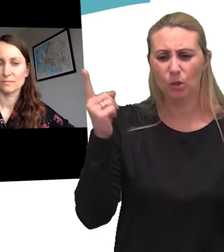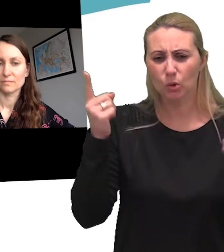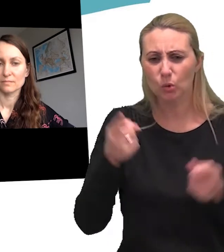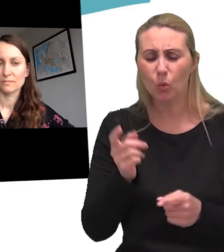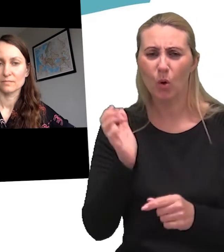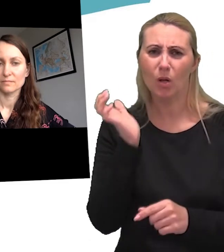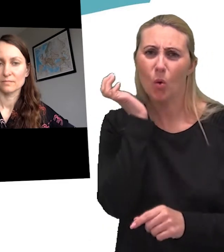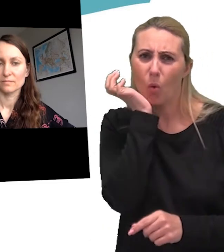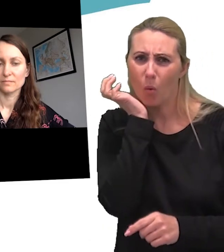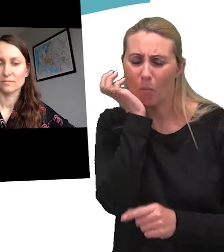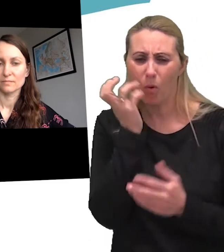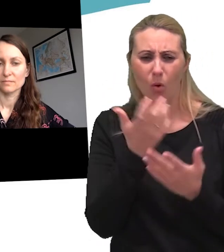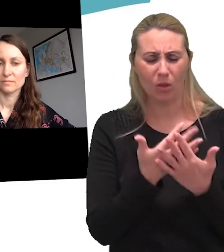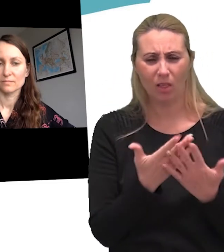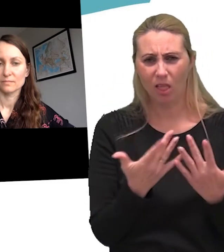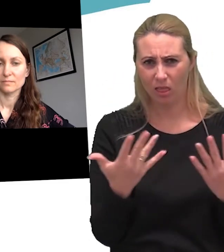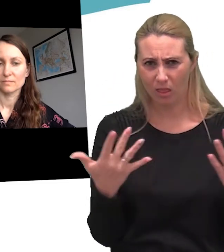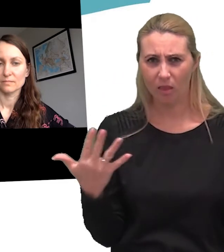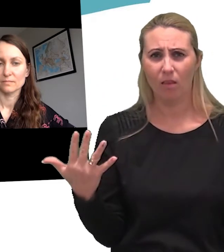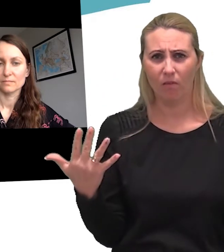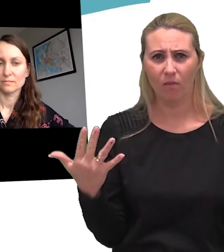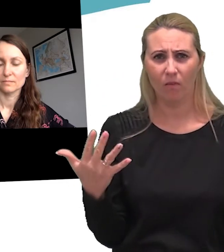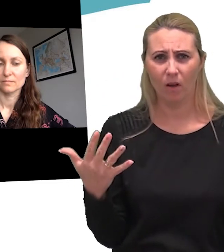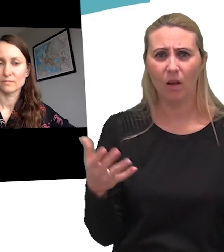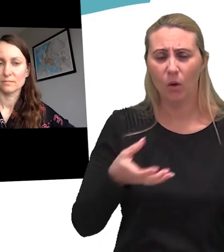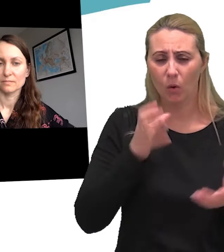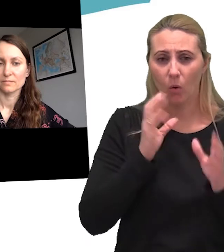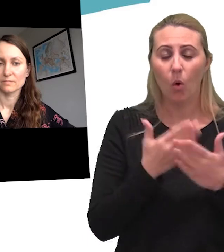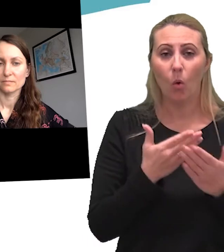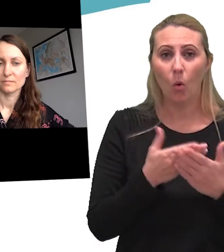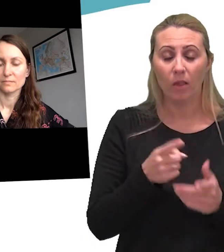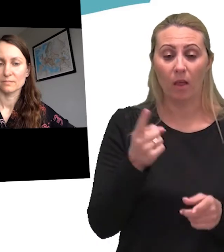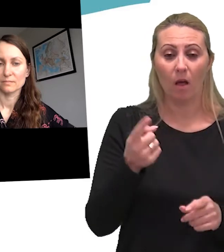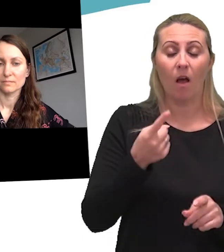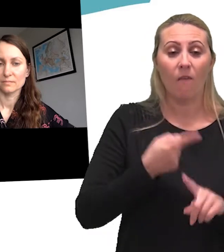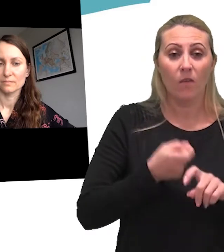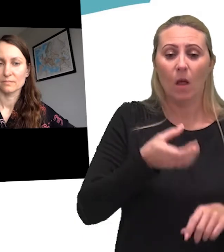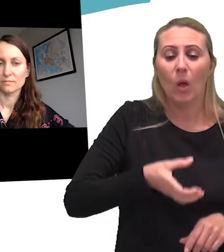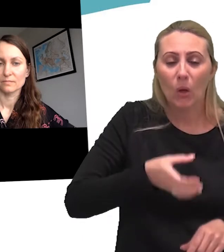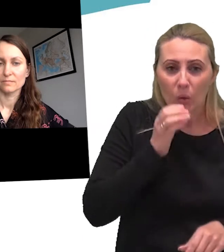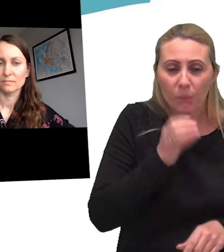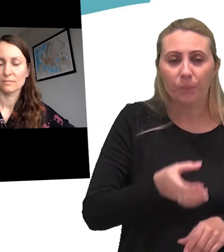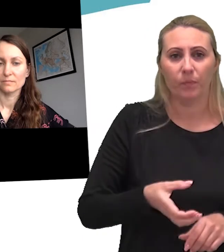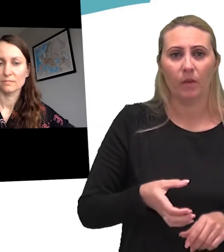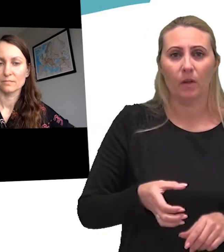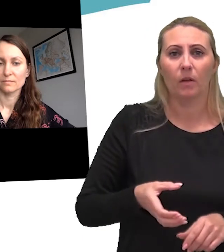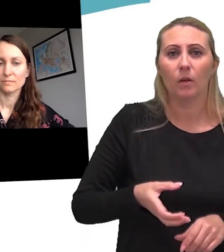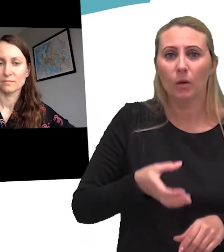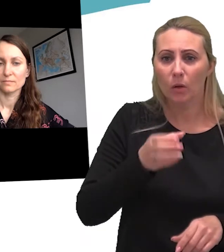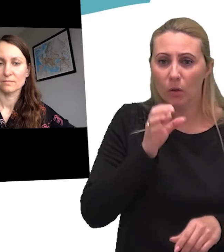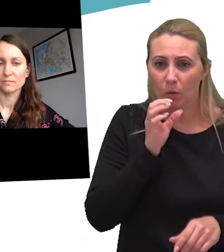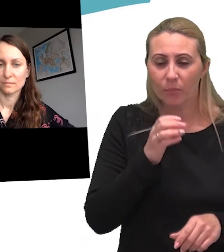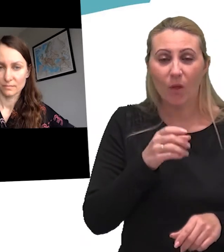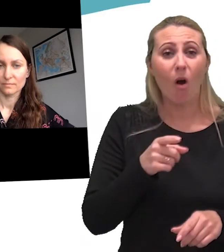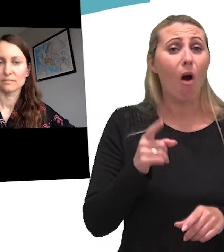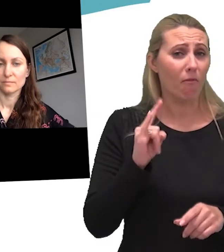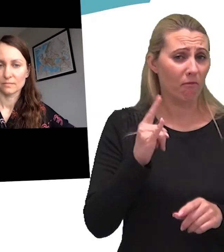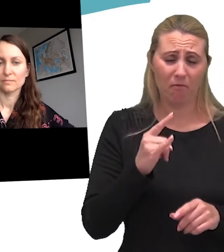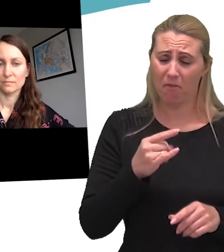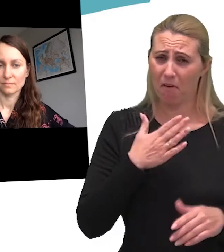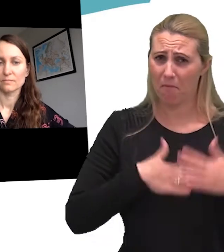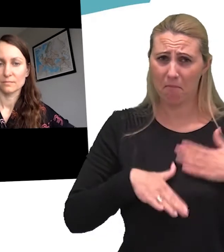sultim, kompotais įvairiais ir panašiai, todėl kad kiekvieną kartą gurkšnojant, nes tokių skysčių vaikai tikrai